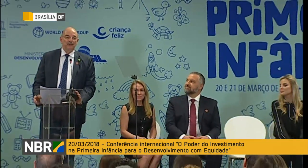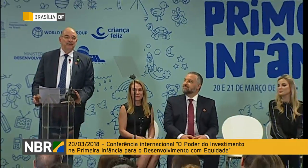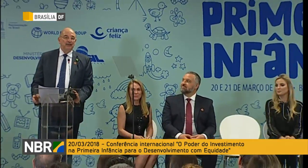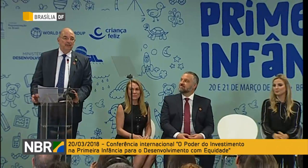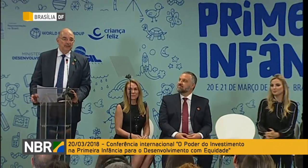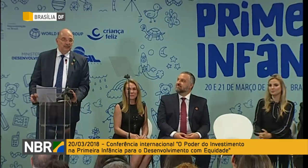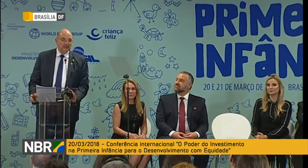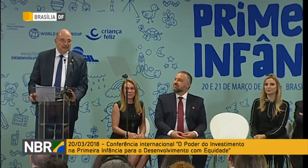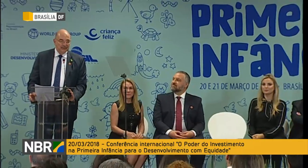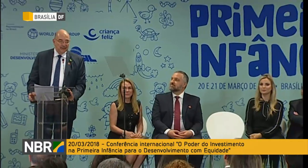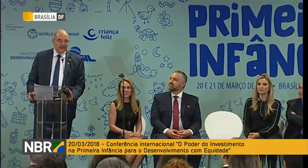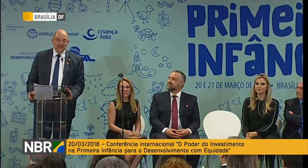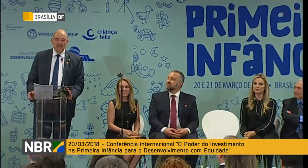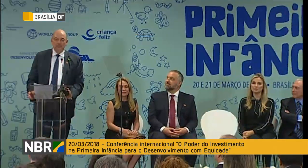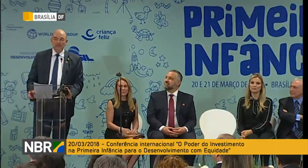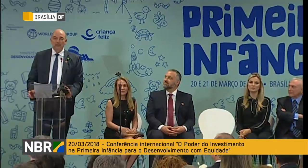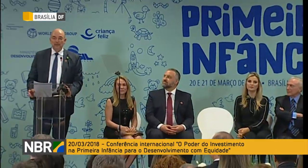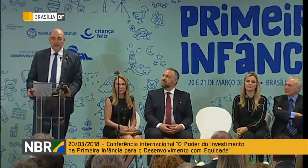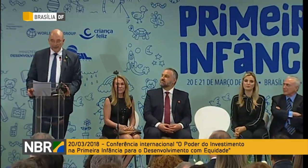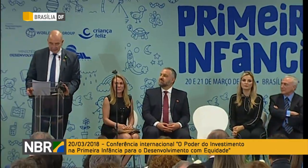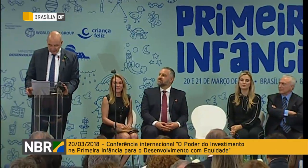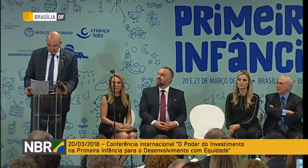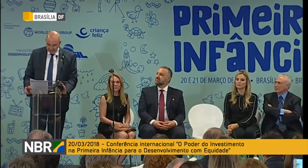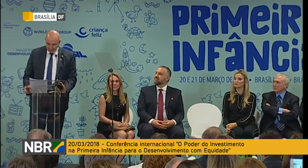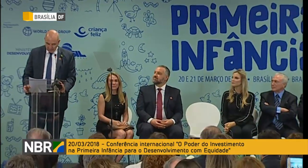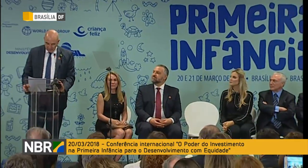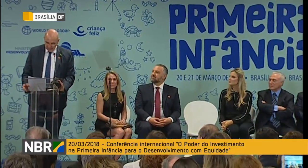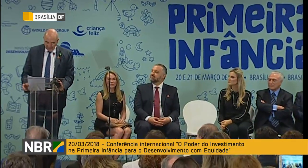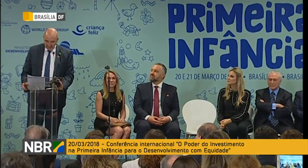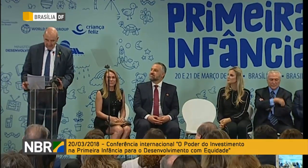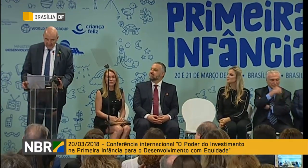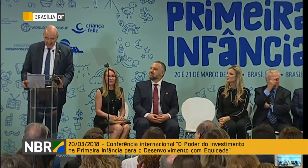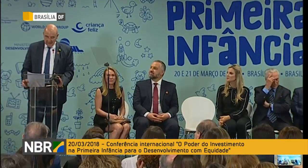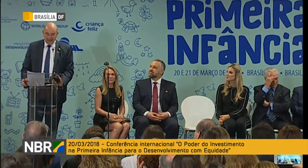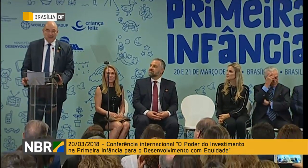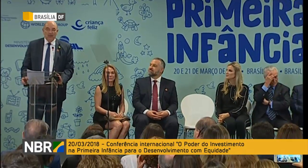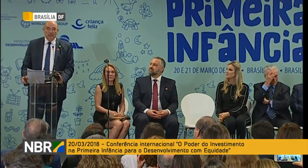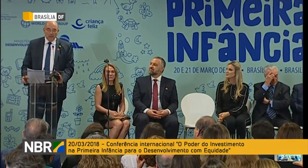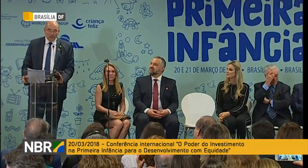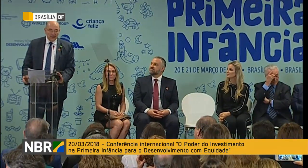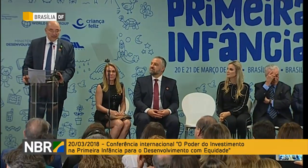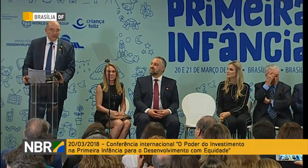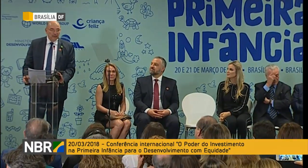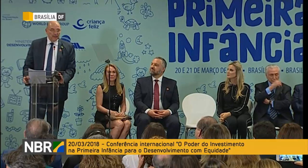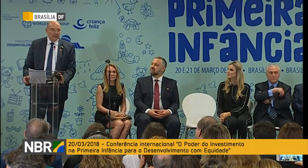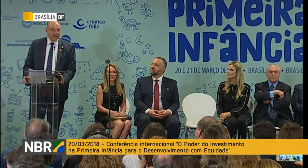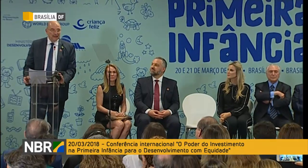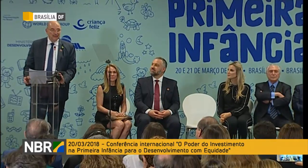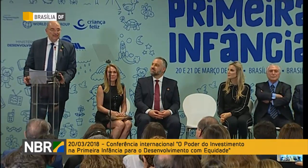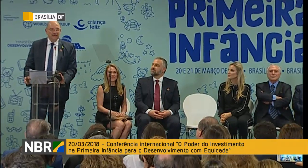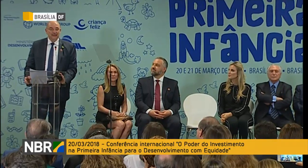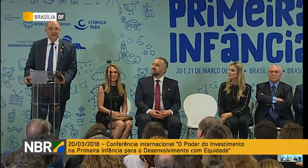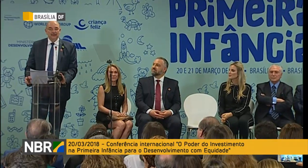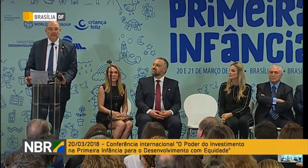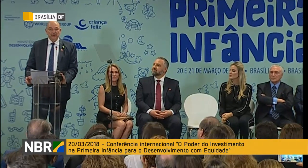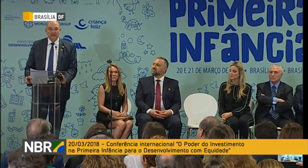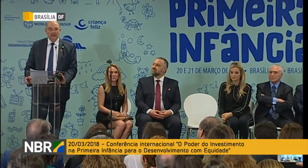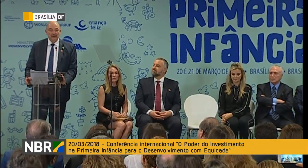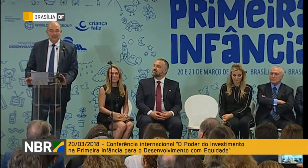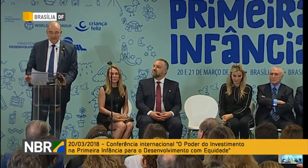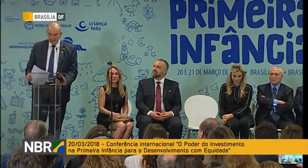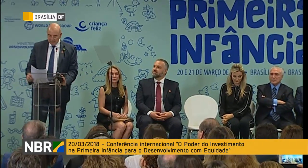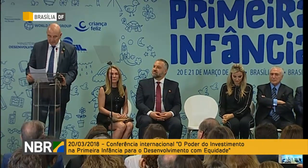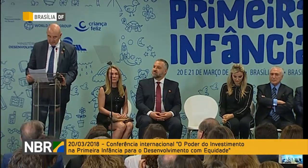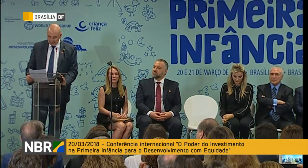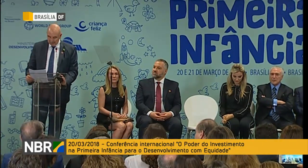um programa extremamente avançado, junto com a primeira-dama da Colômbia, que comanda o programa lá, né, e é um